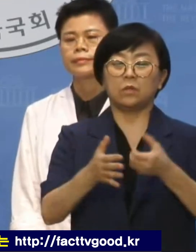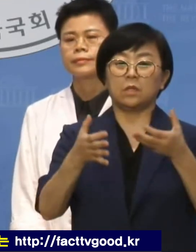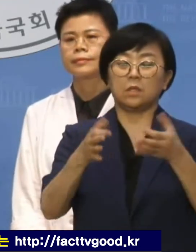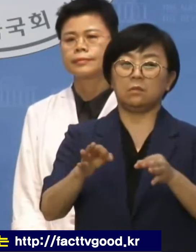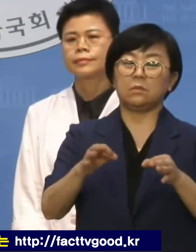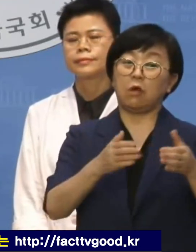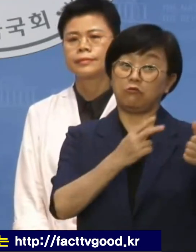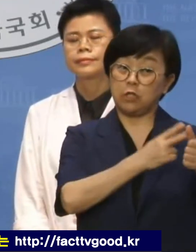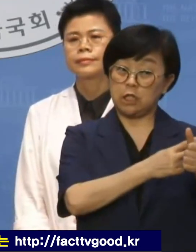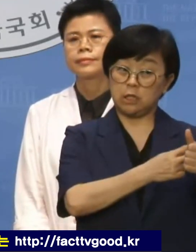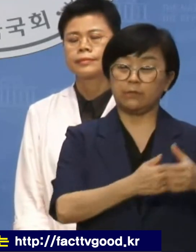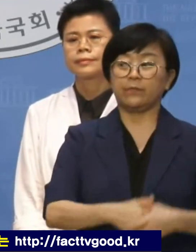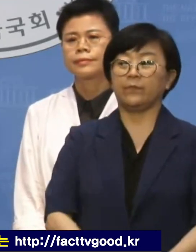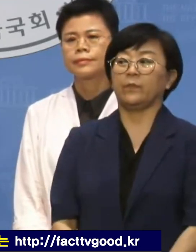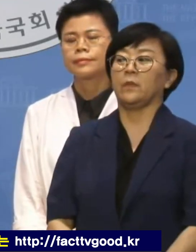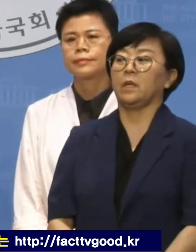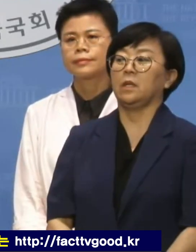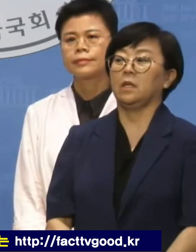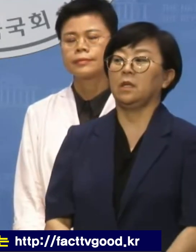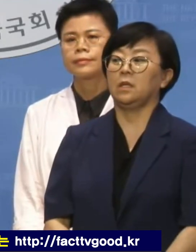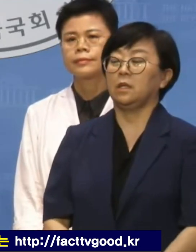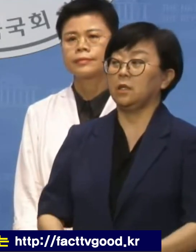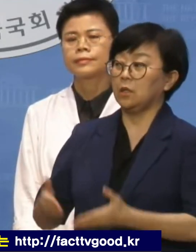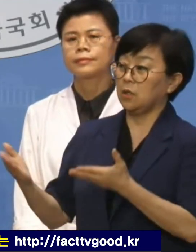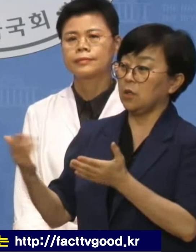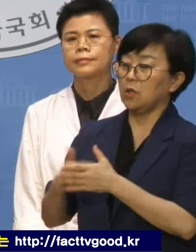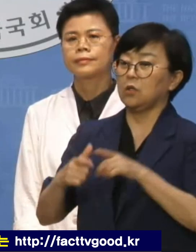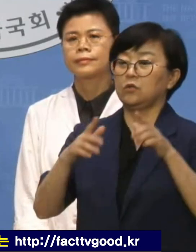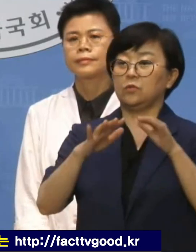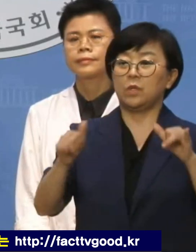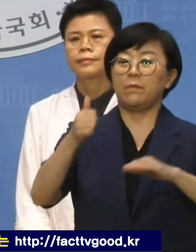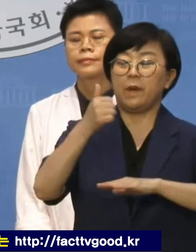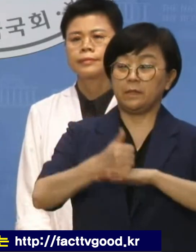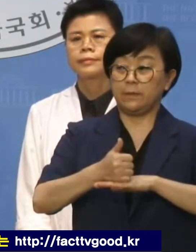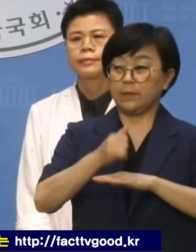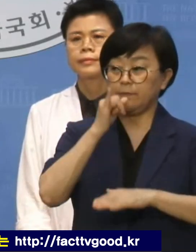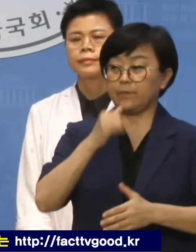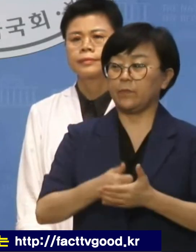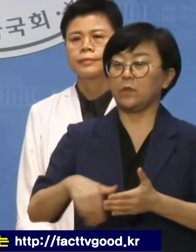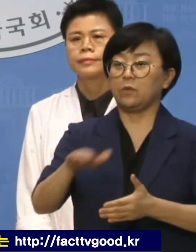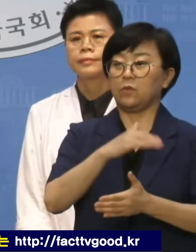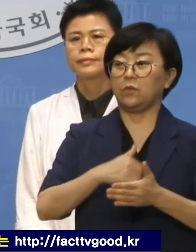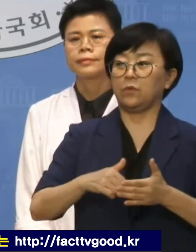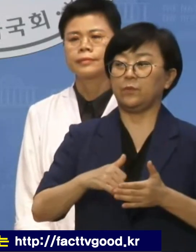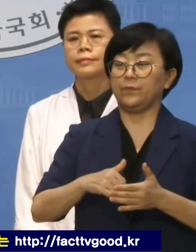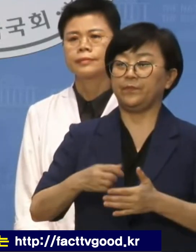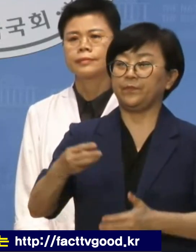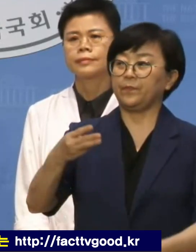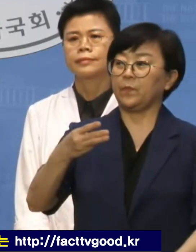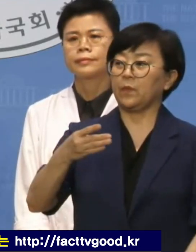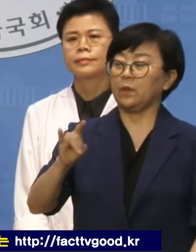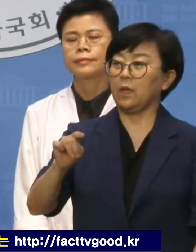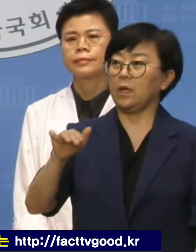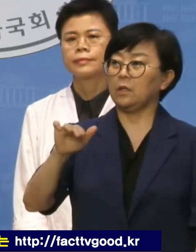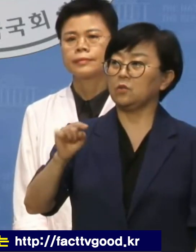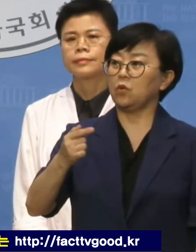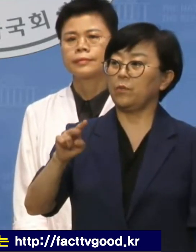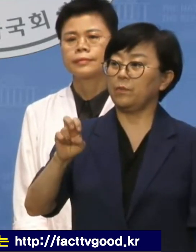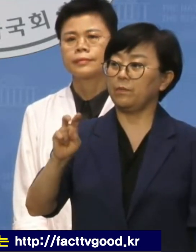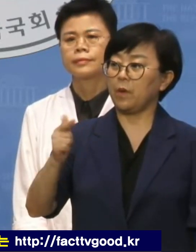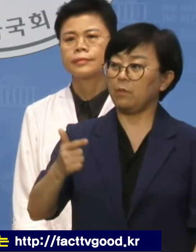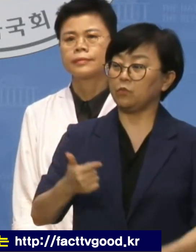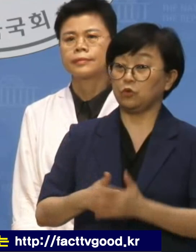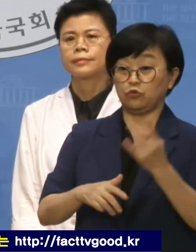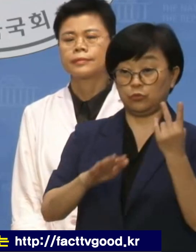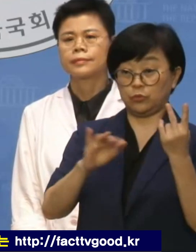김상우 선생님이었습니다. 그 이제 주민분들 마지막인데요. 우리 태촌면 분들이 두 분이나